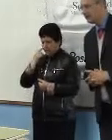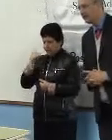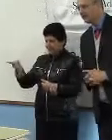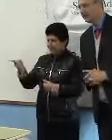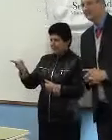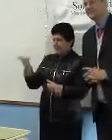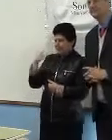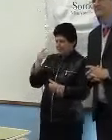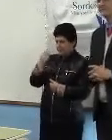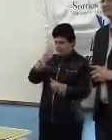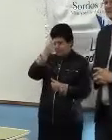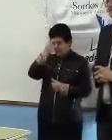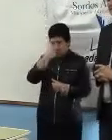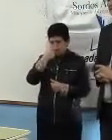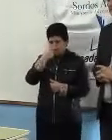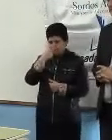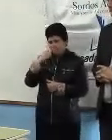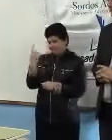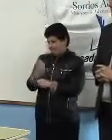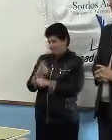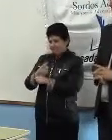Ella es no vidente,